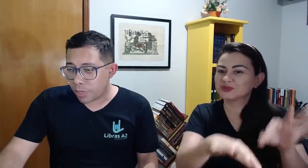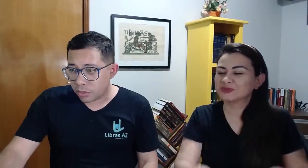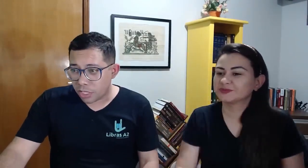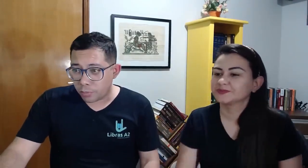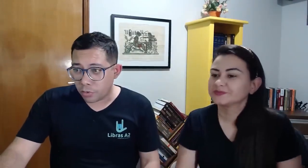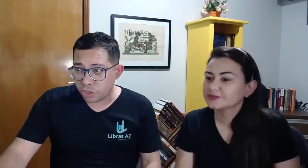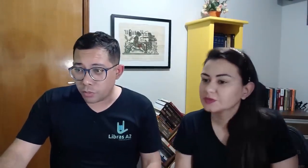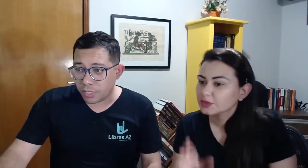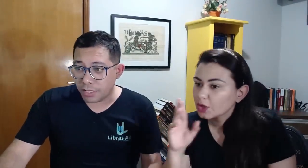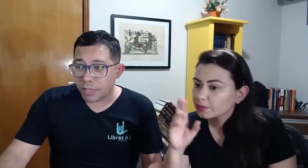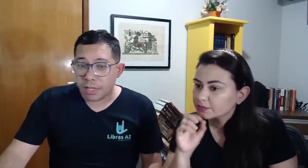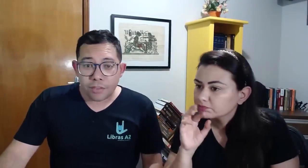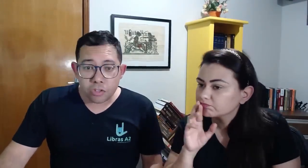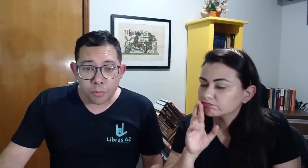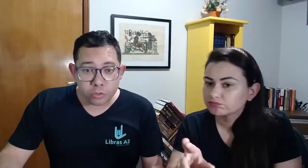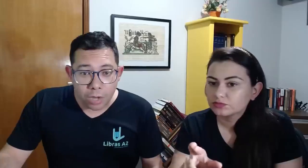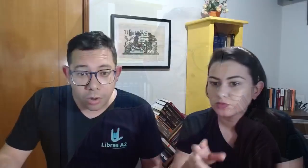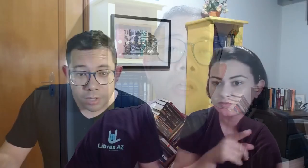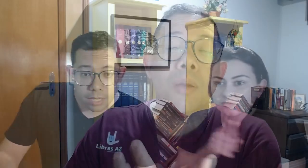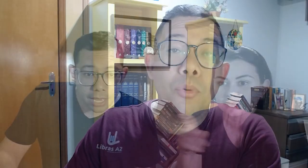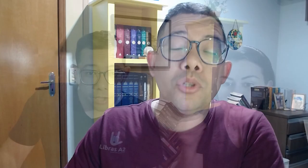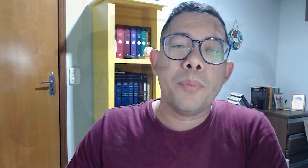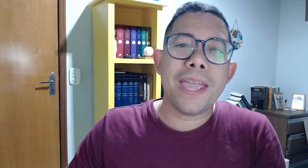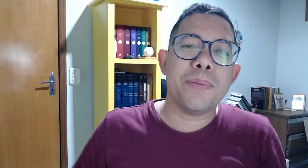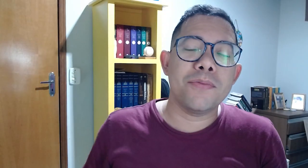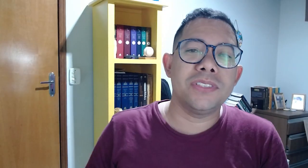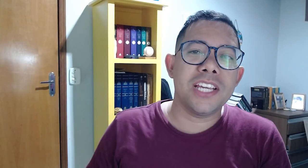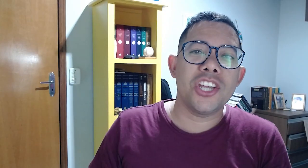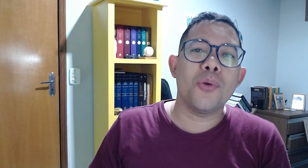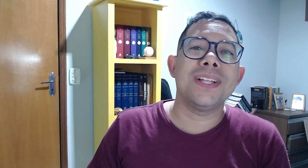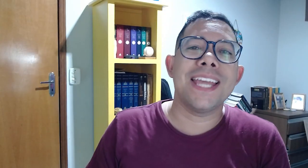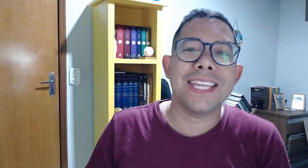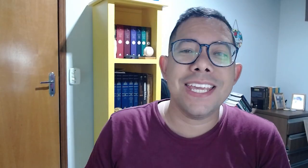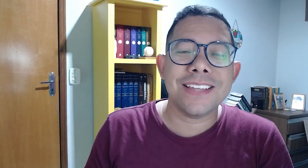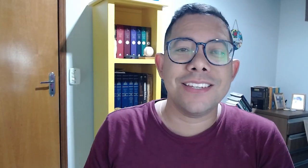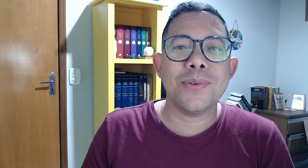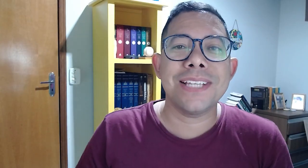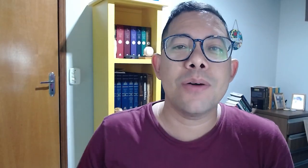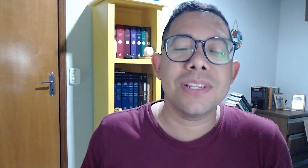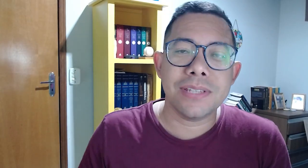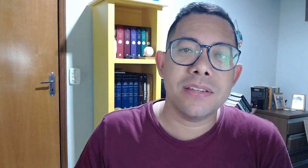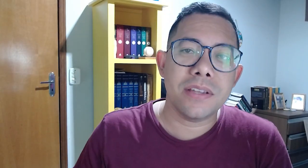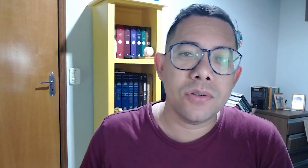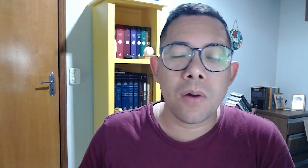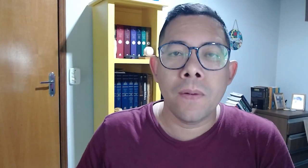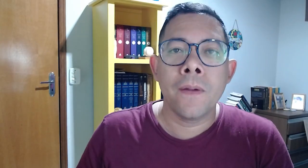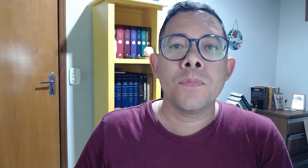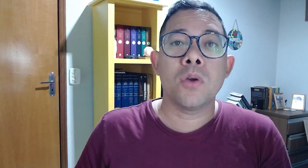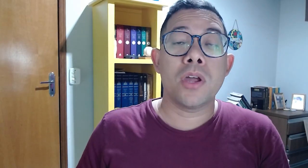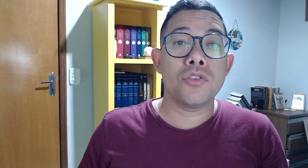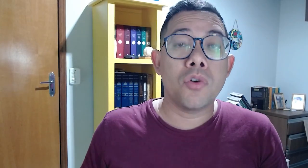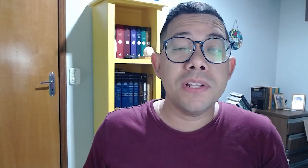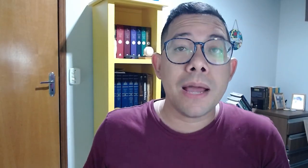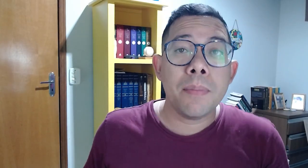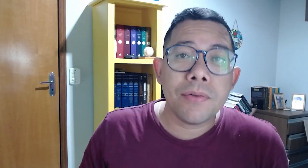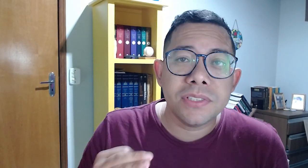eu tenha respondido aí. Fechou, pessoal? Muito bem, para você que chegou até aqui e assistiu essa aula sensacional, eu quero te convidar para você